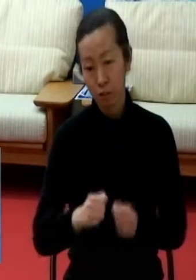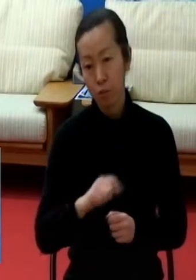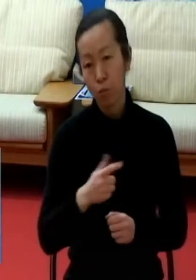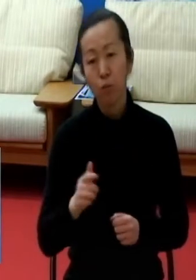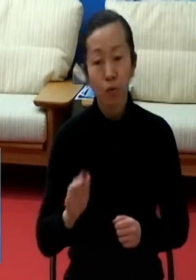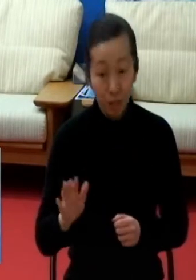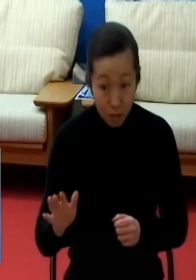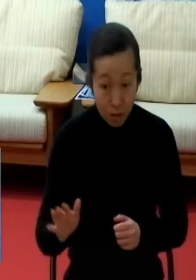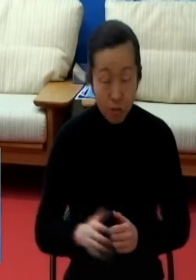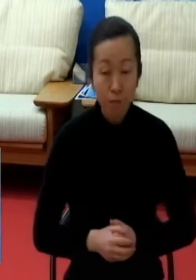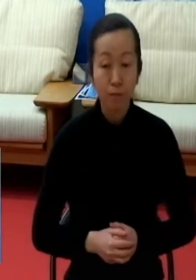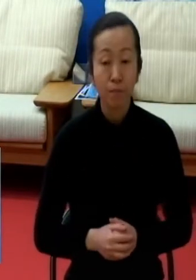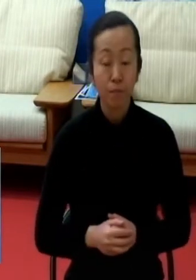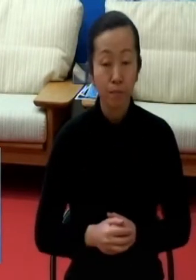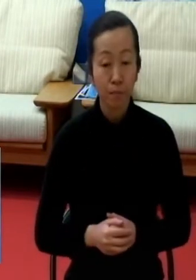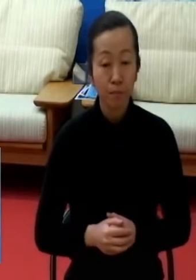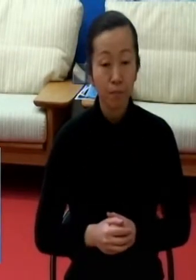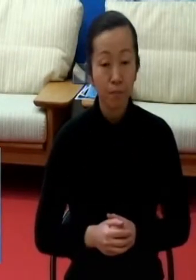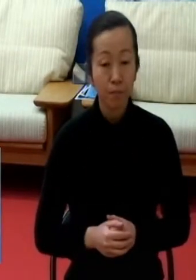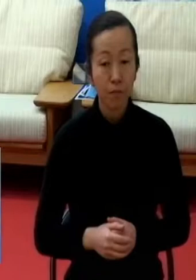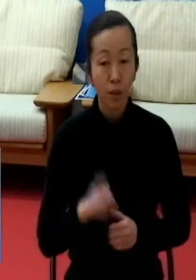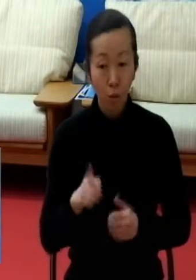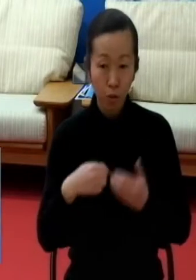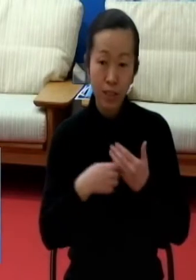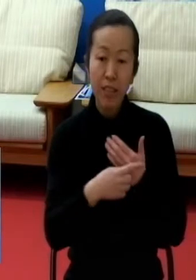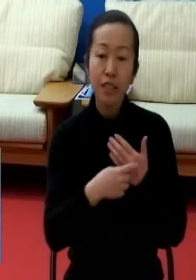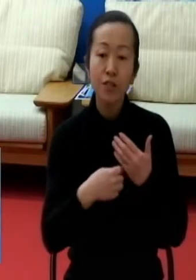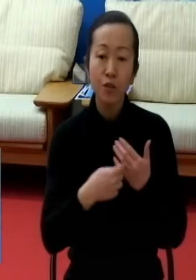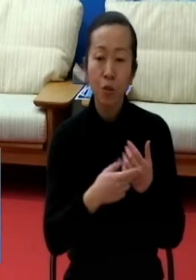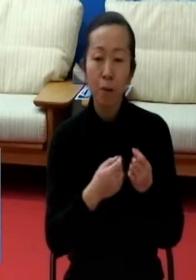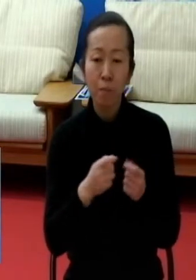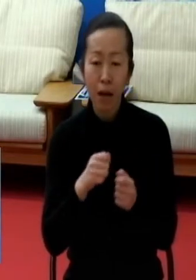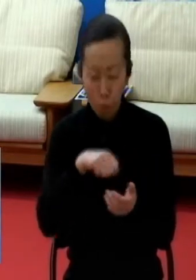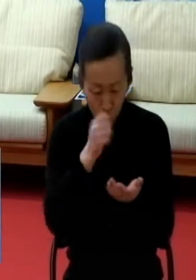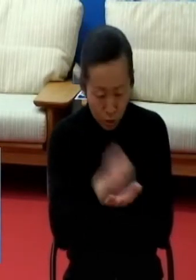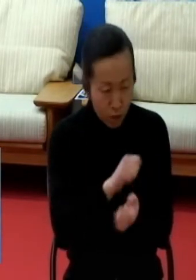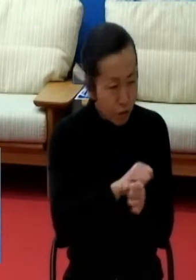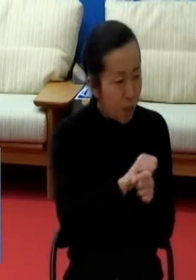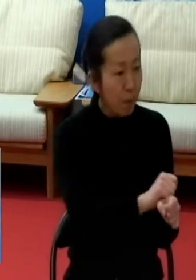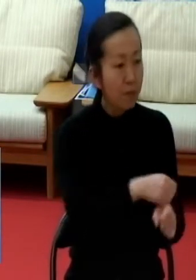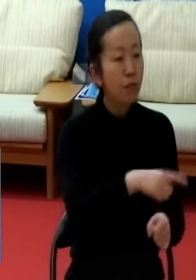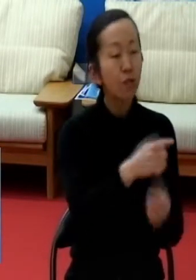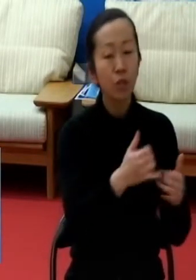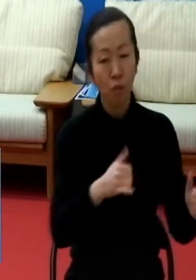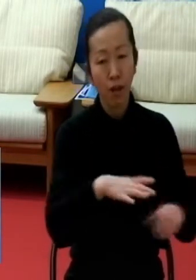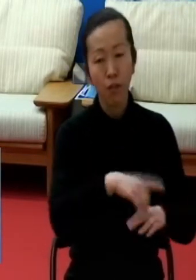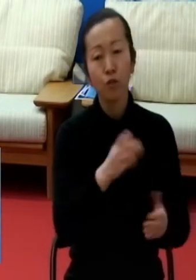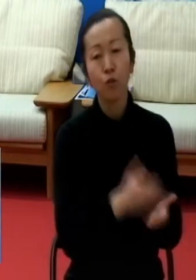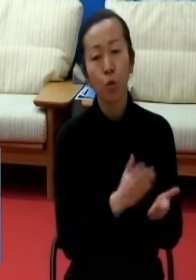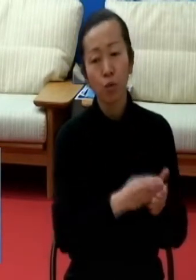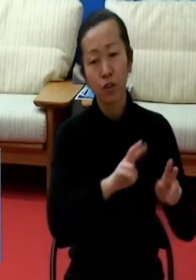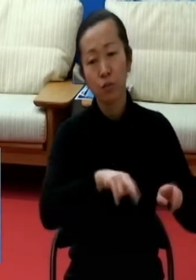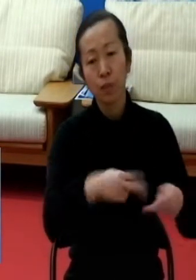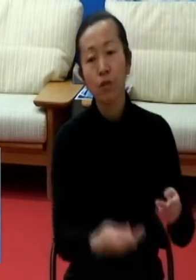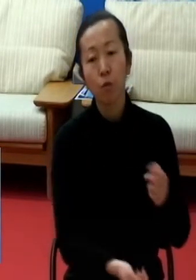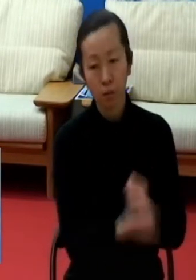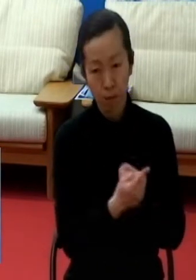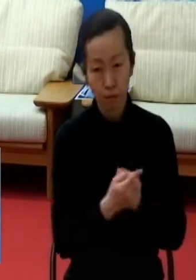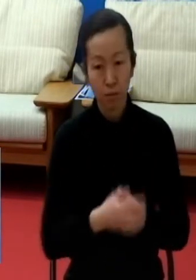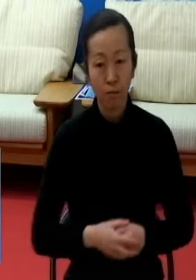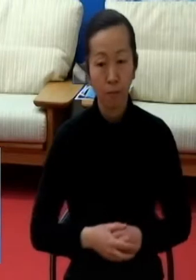이 상처에 묶이면 서론 인생이 됩니다. この傷にとらわれると上論の人生になります。 이 상처를 복음을